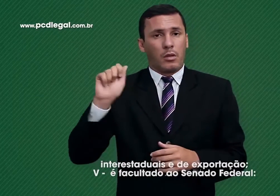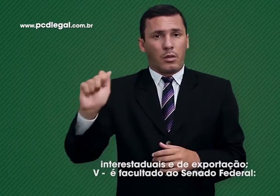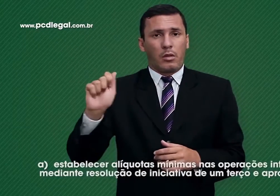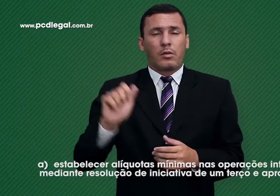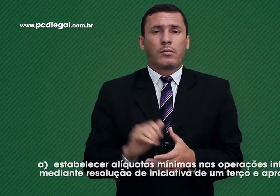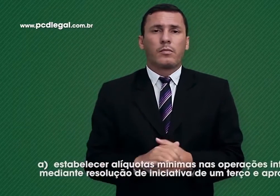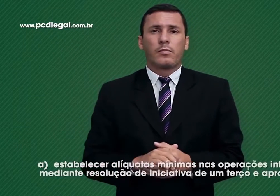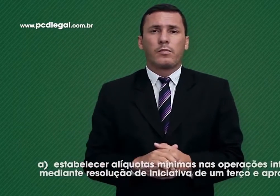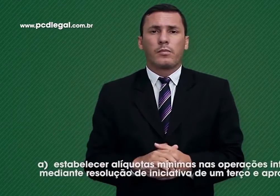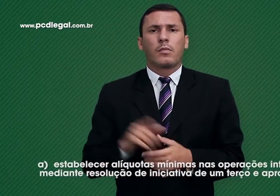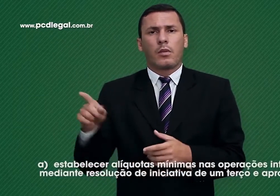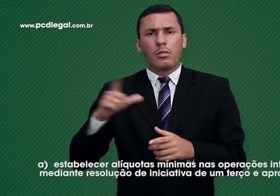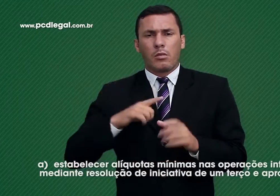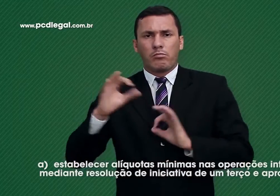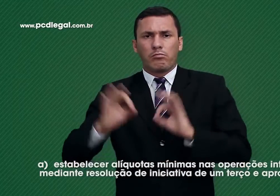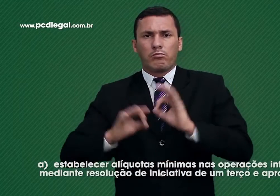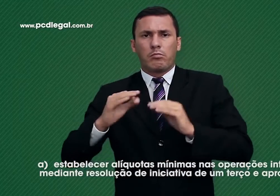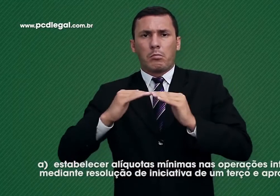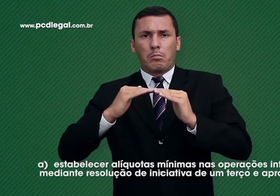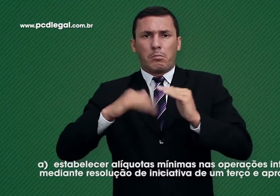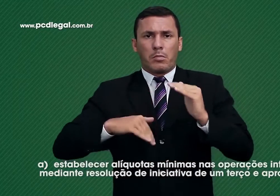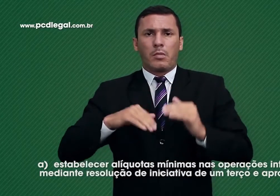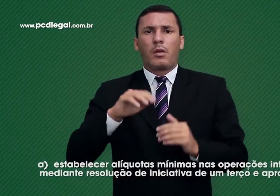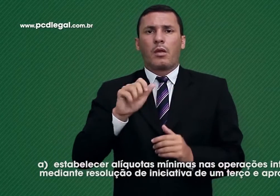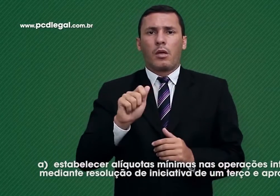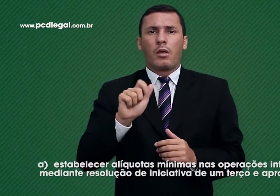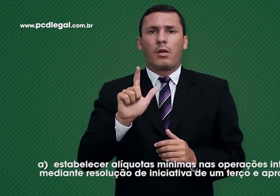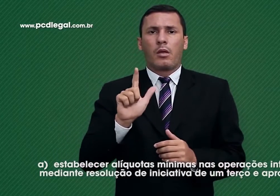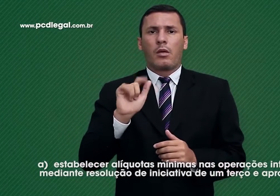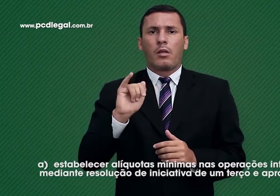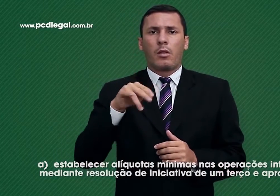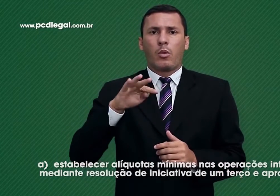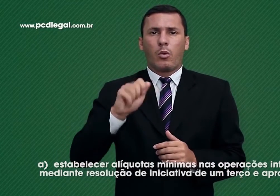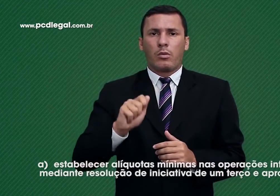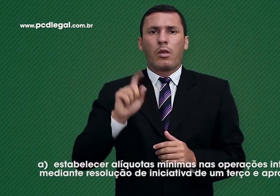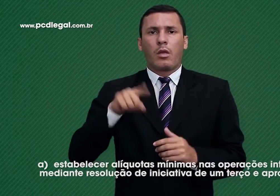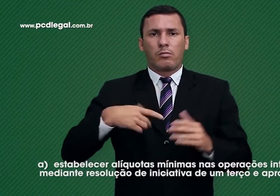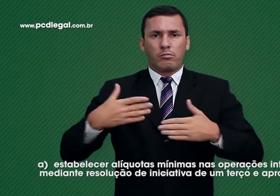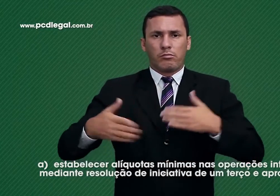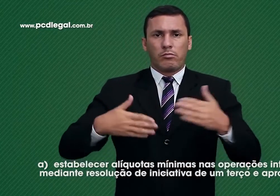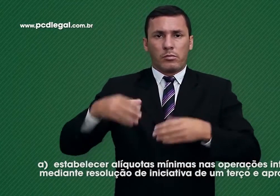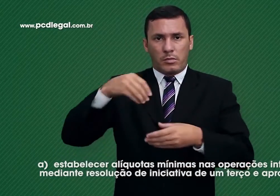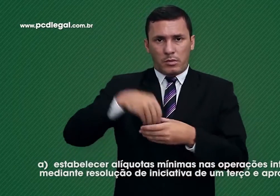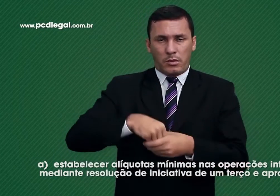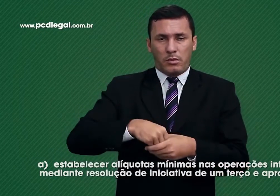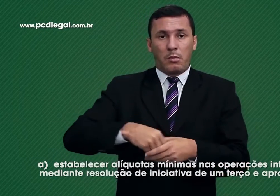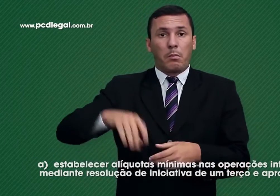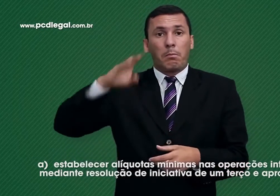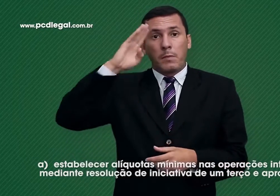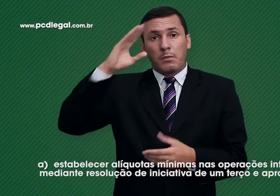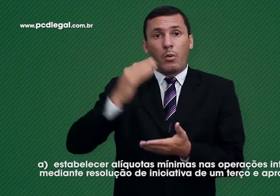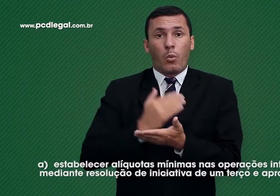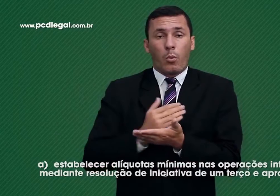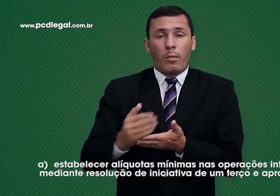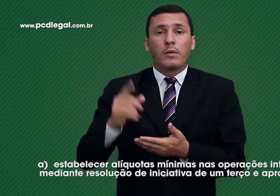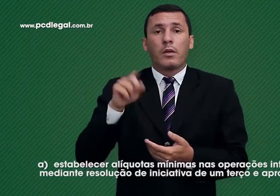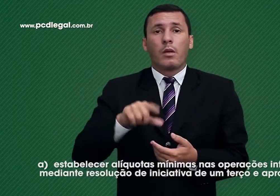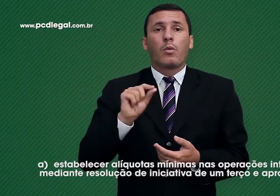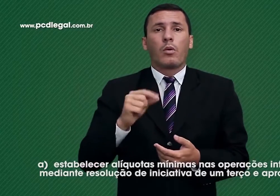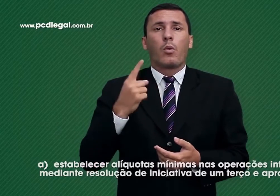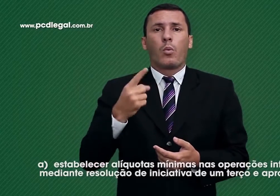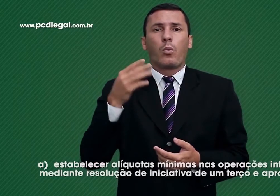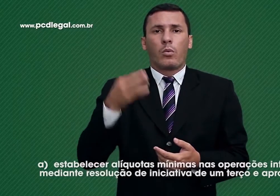Federal: a. Estabelecer alíquotas mínimas nas operações internas mediante resolução